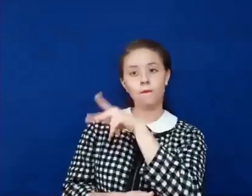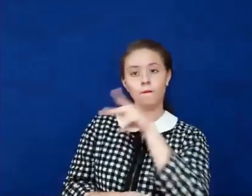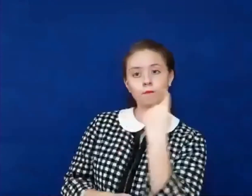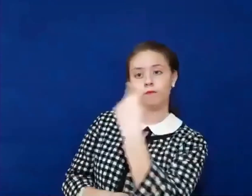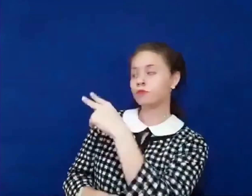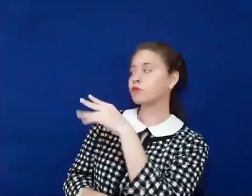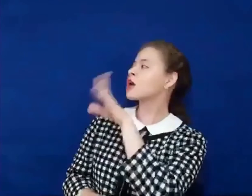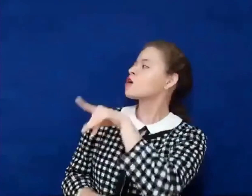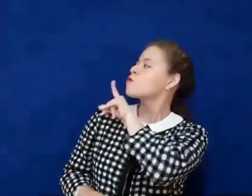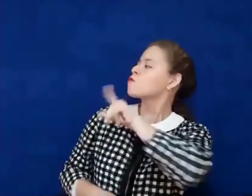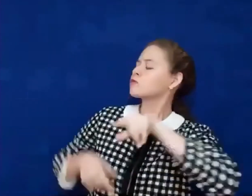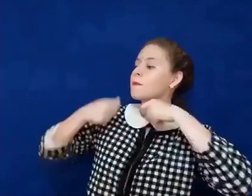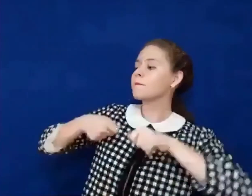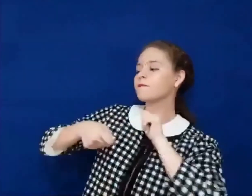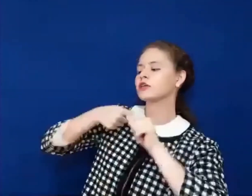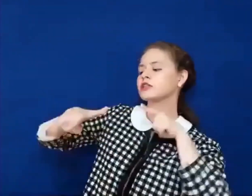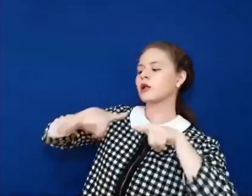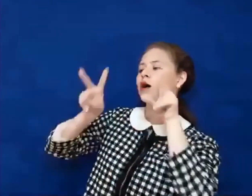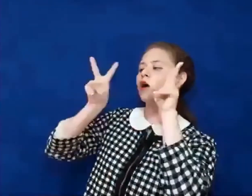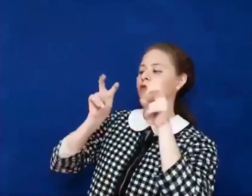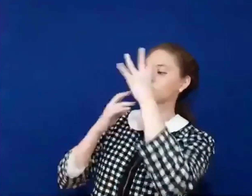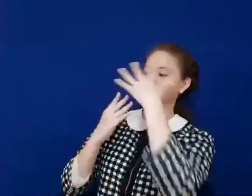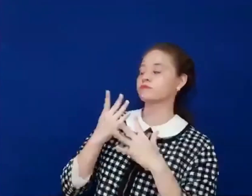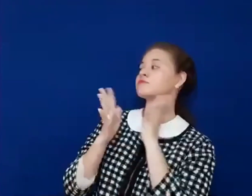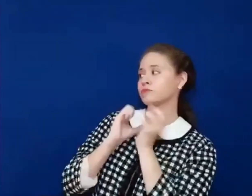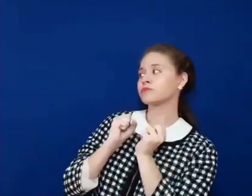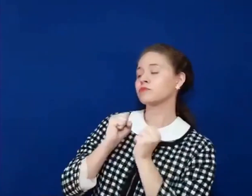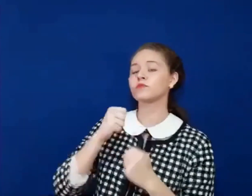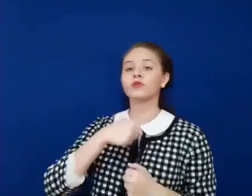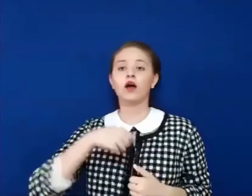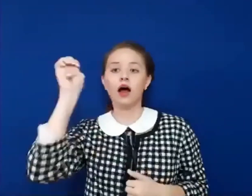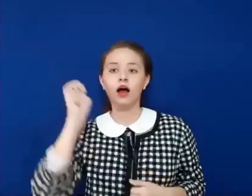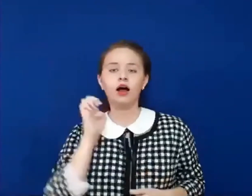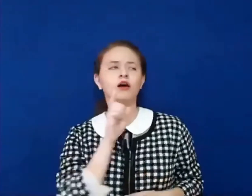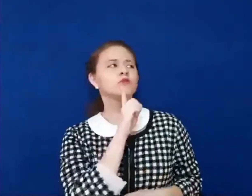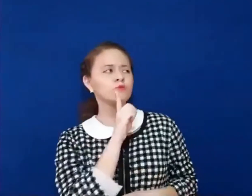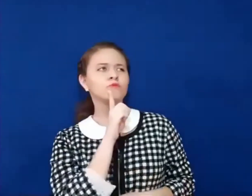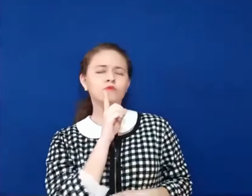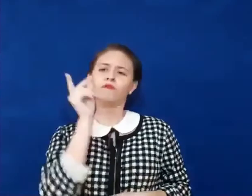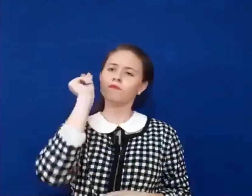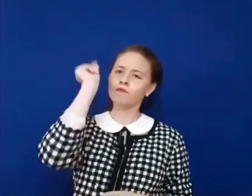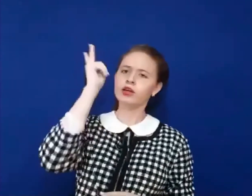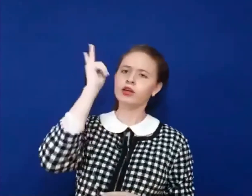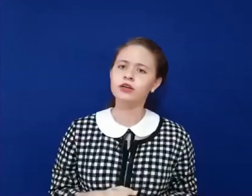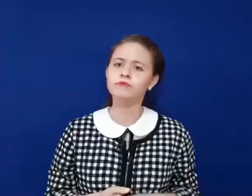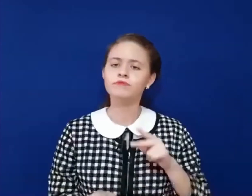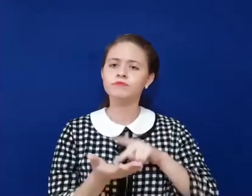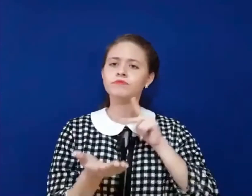fui para a escola. Chegando lá, a professora disse, olha, vocês precisam fazer um trabalho sobre Libras. Eu pensei, verdade,